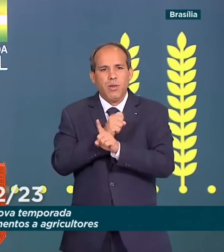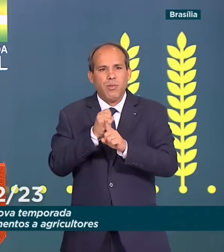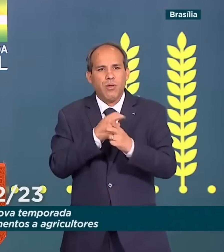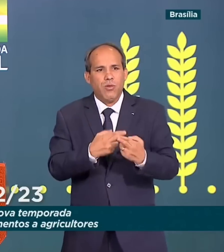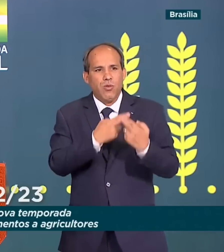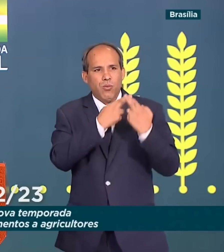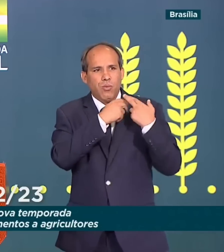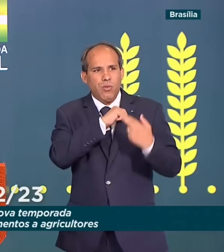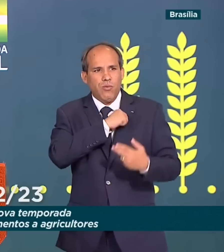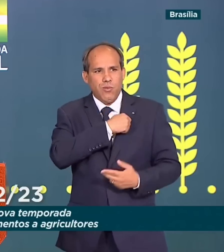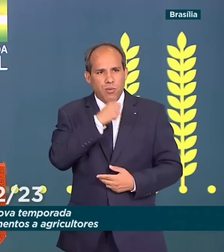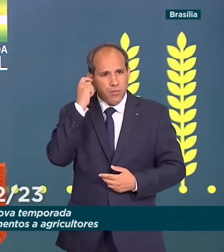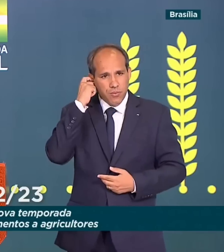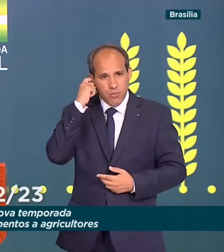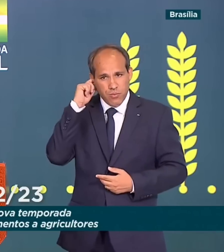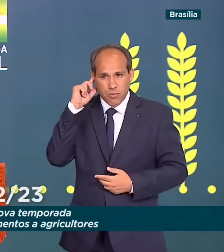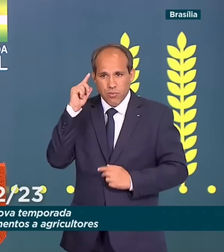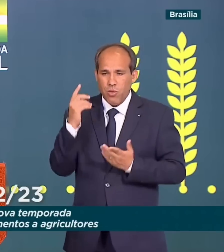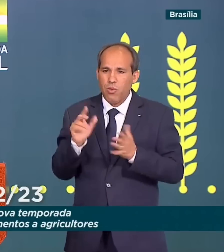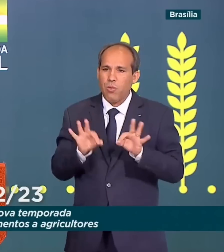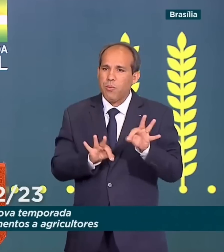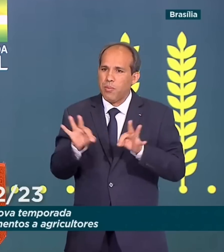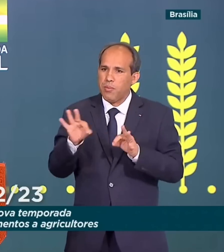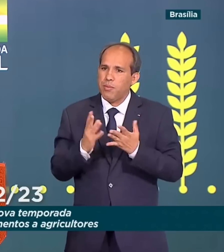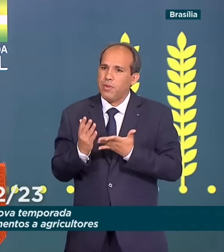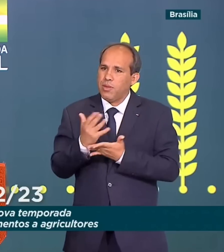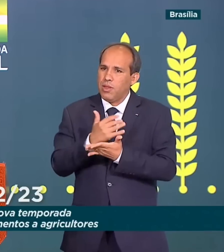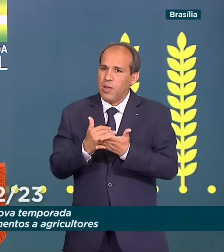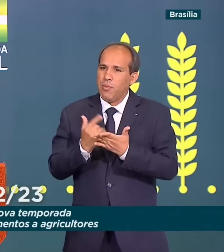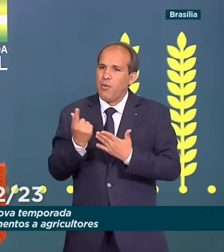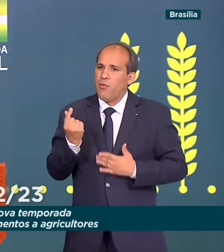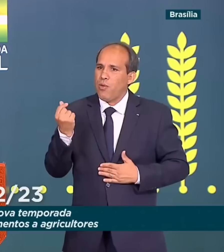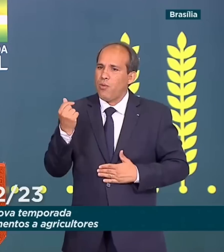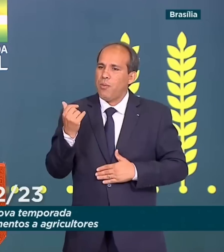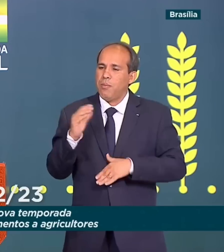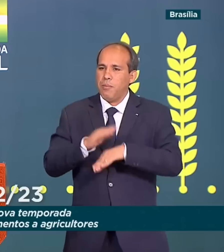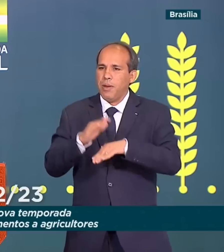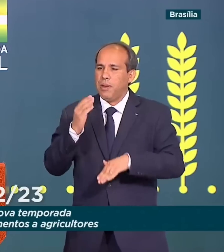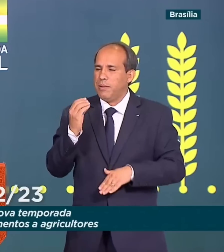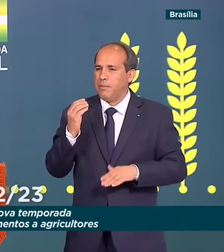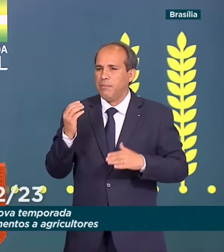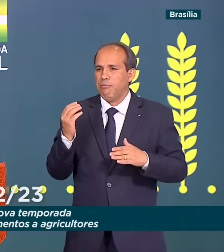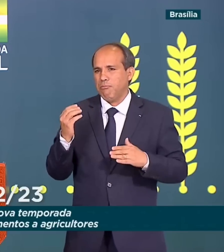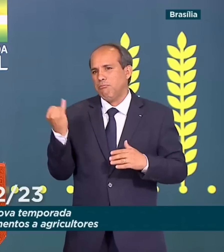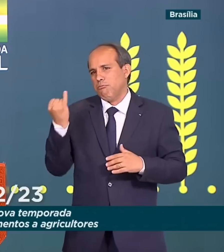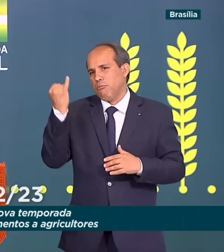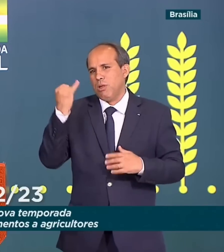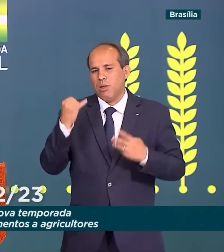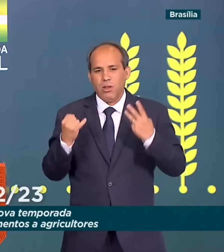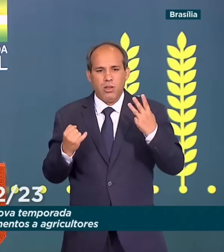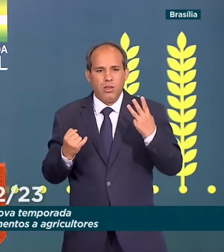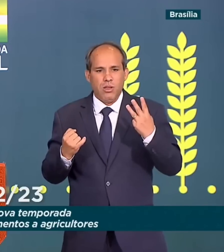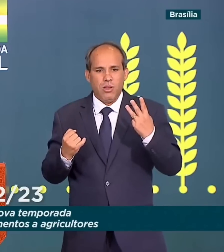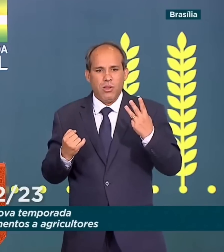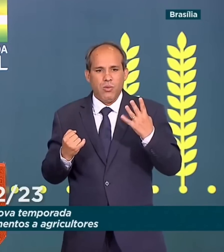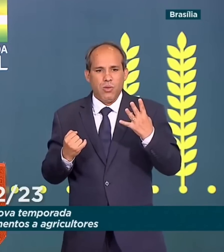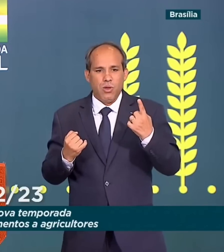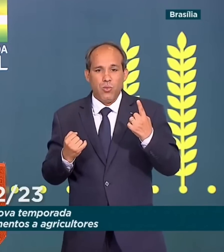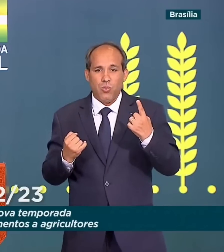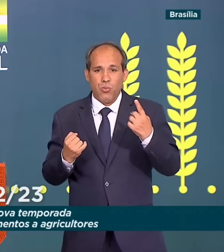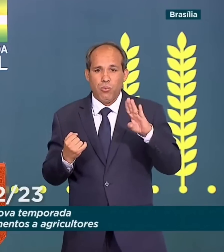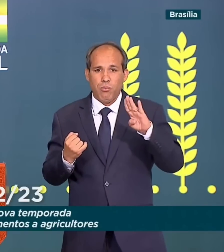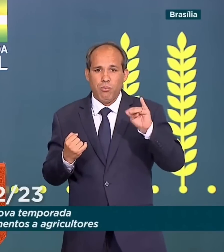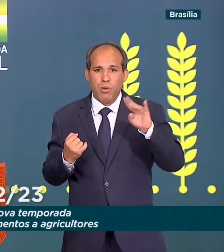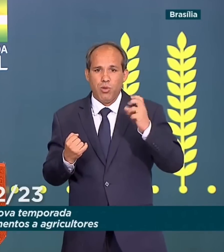responsabilidade fiscal. Um plano safra com valor muito expressivo, 341 bilhões